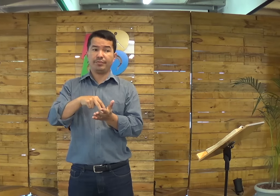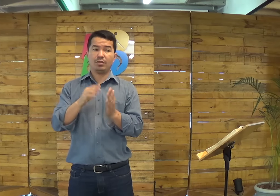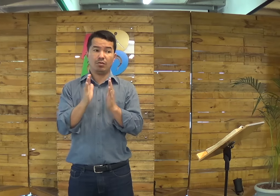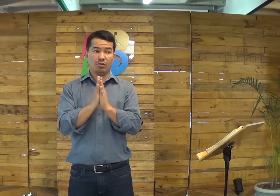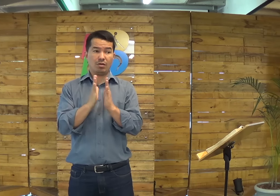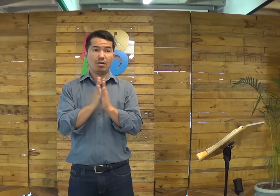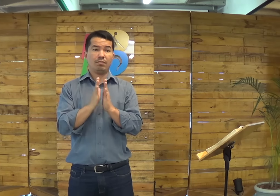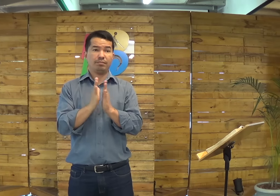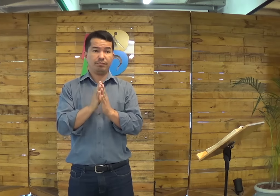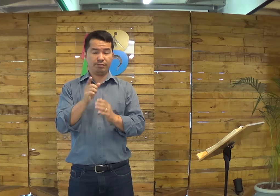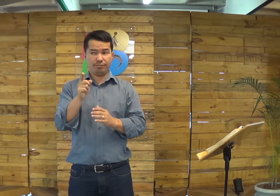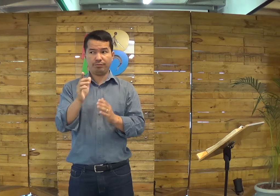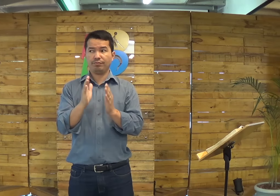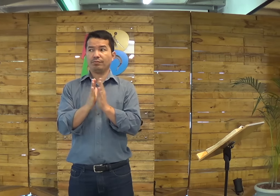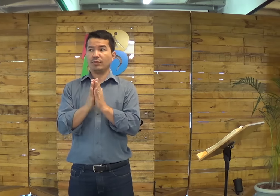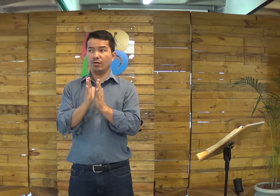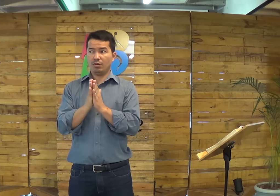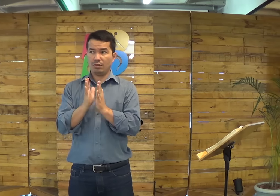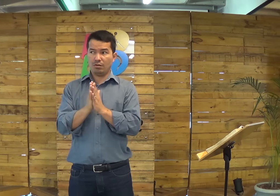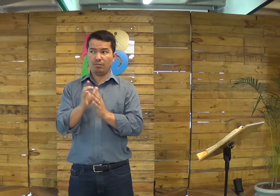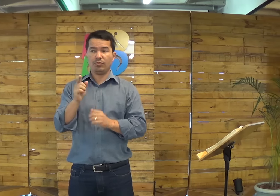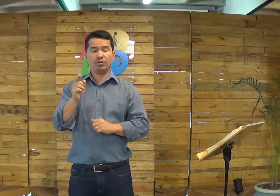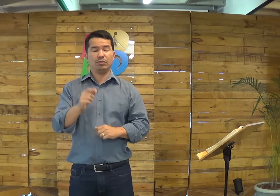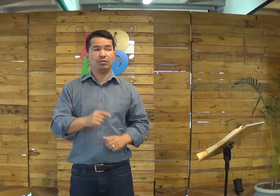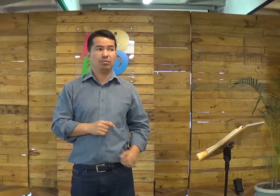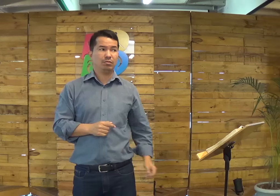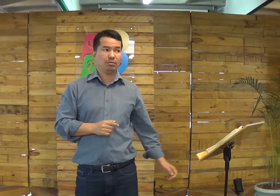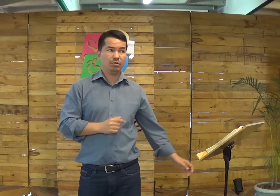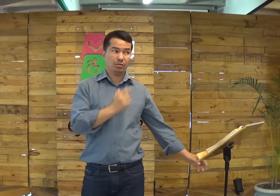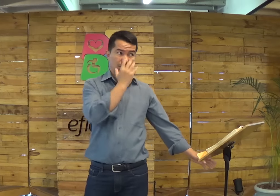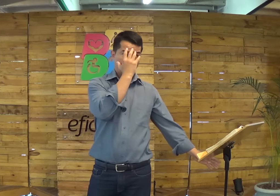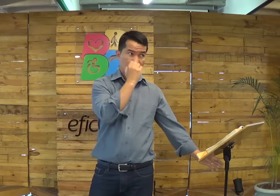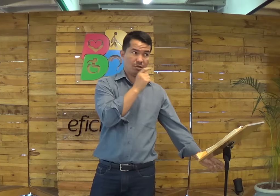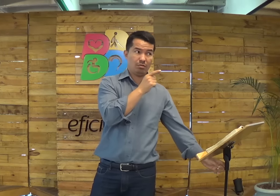pé vou orar por você